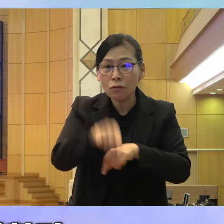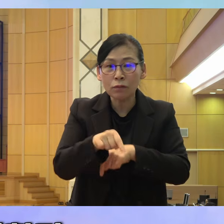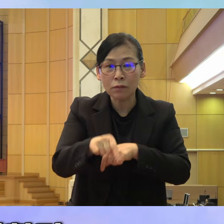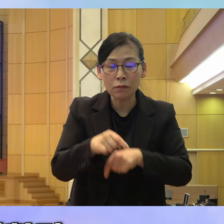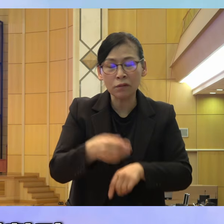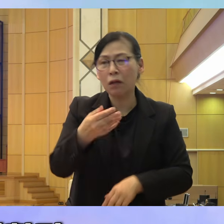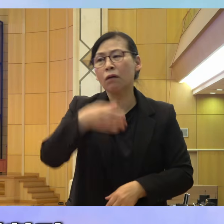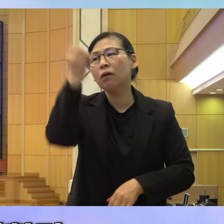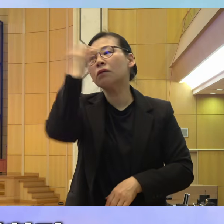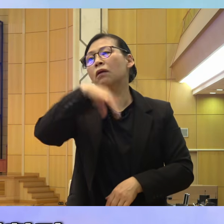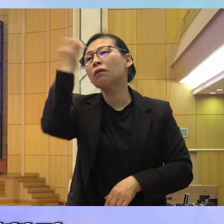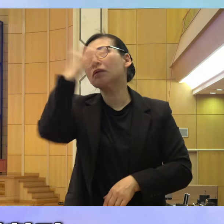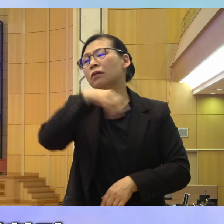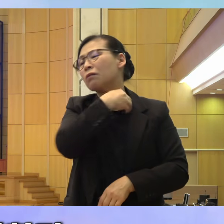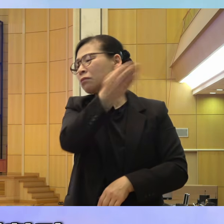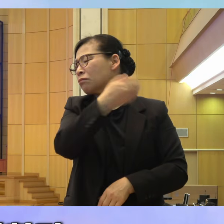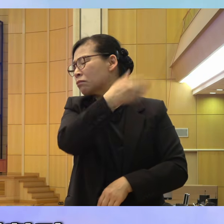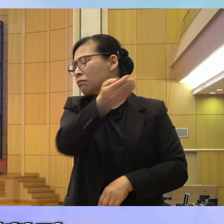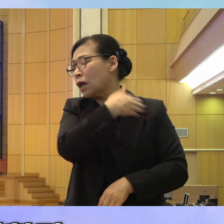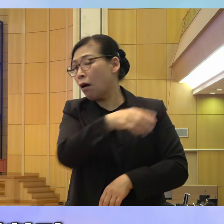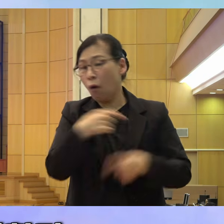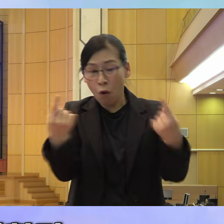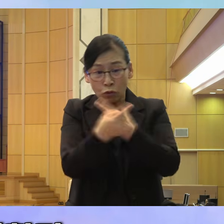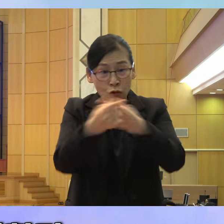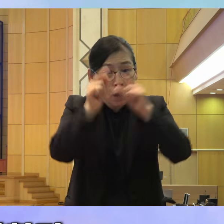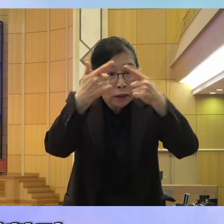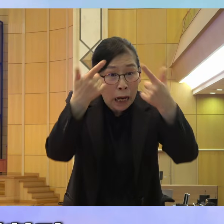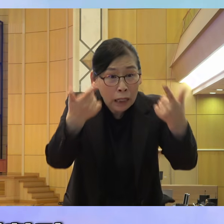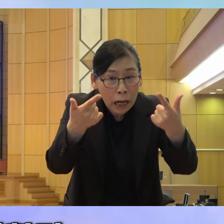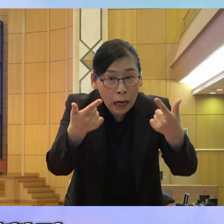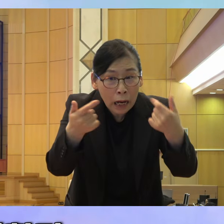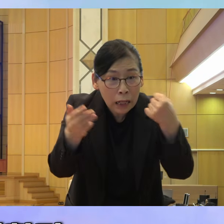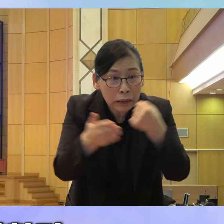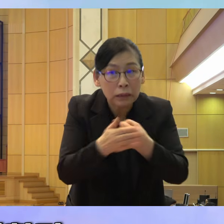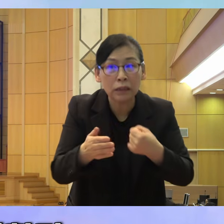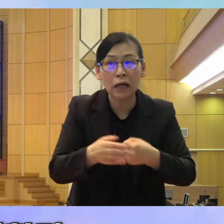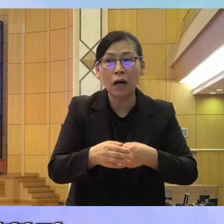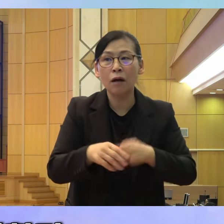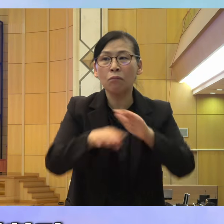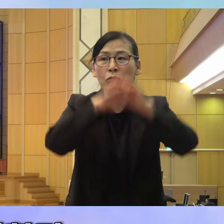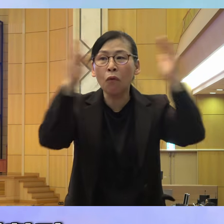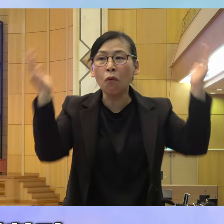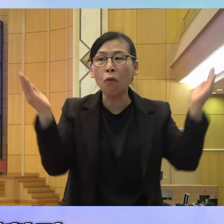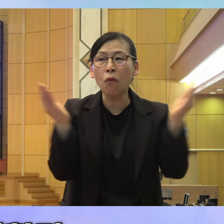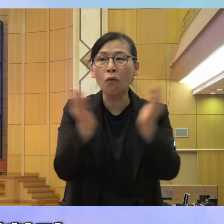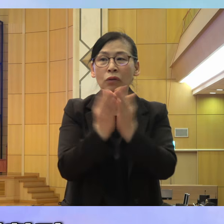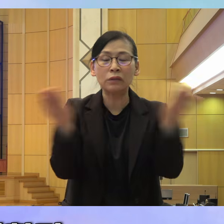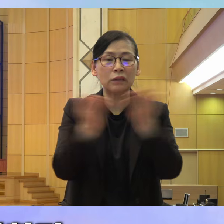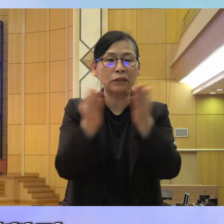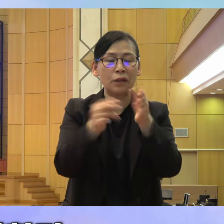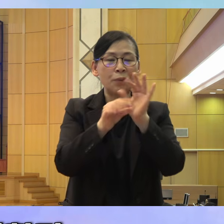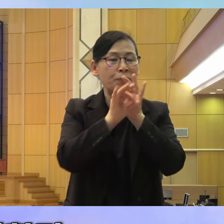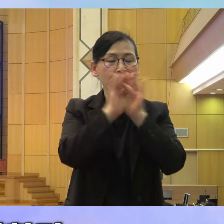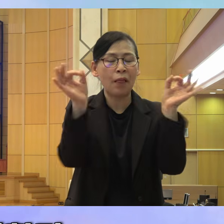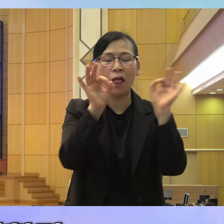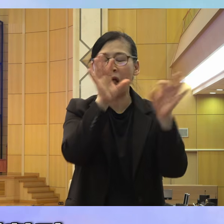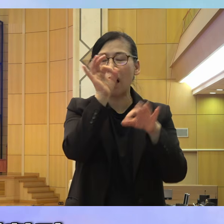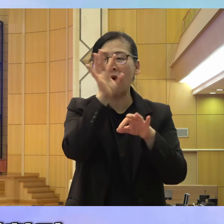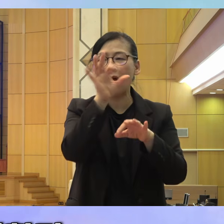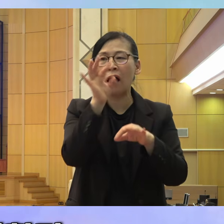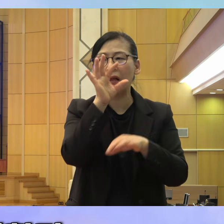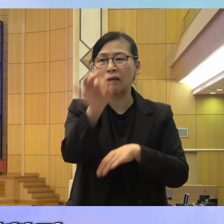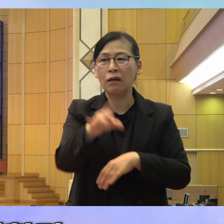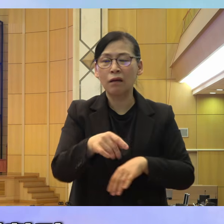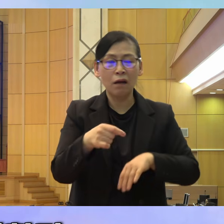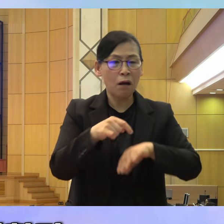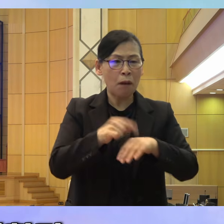것들을 방치해두고 이런 것들을 치료하지 아니하니까 만사가 불통이 되는 거예요.